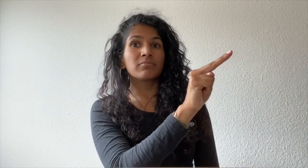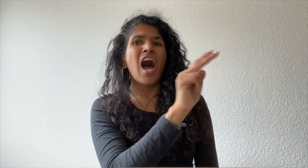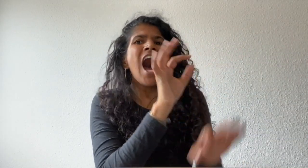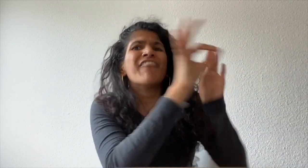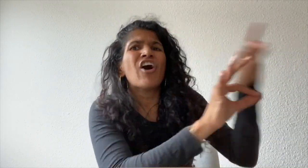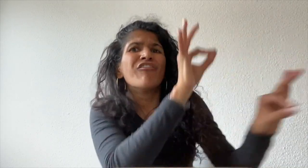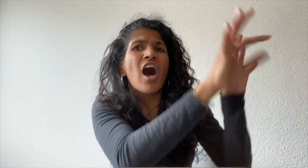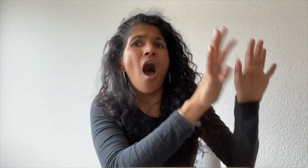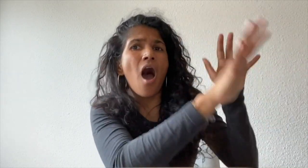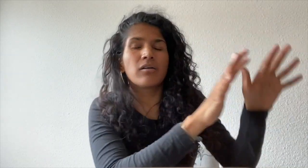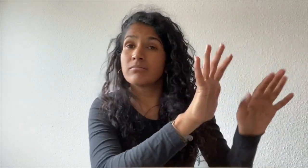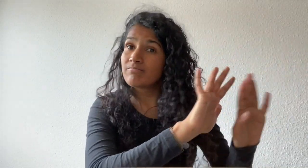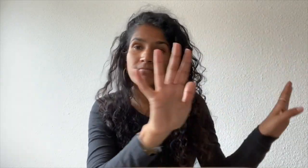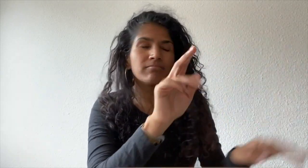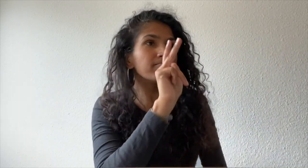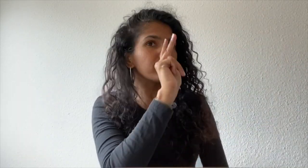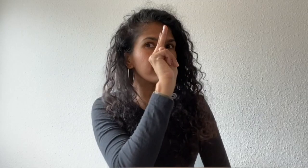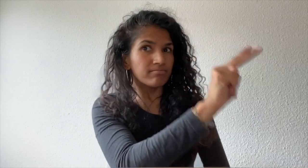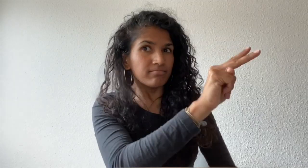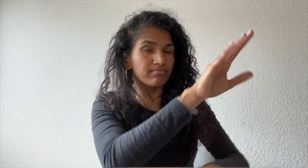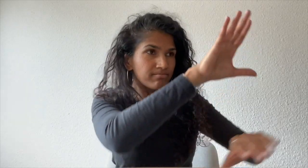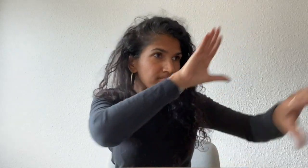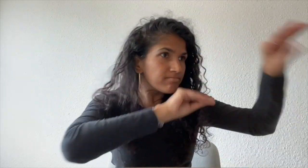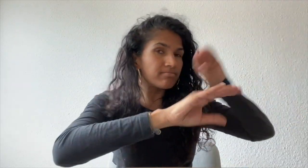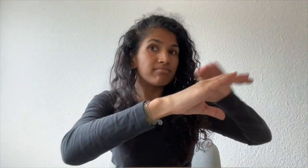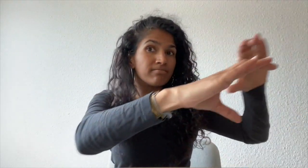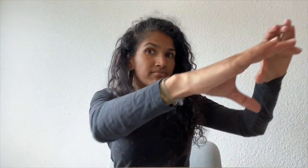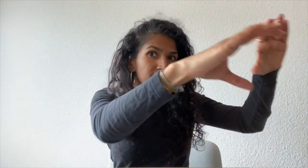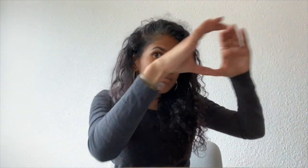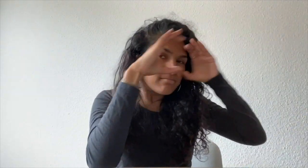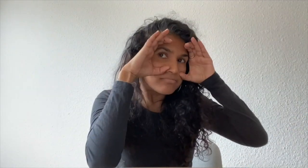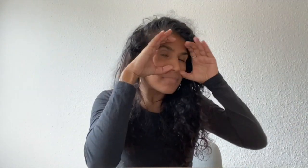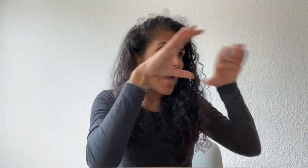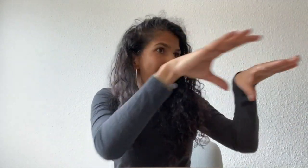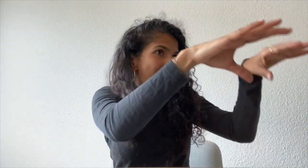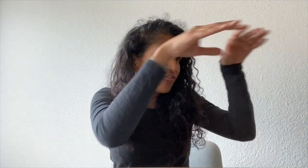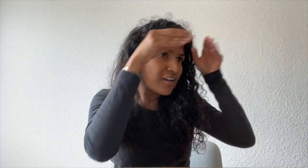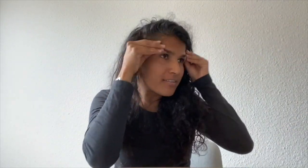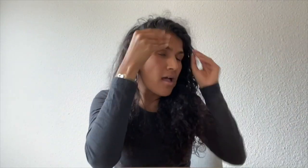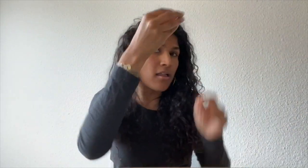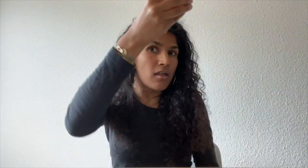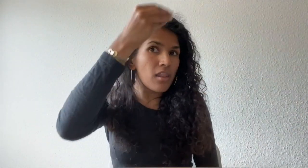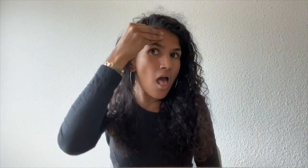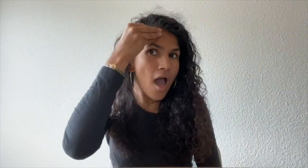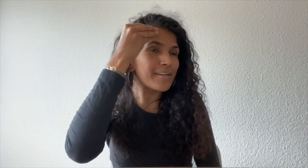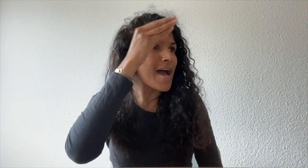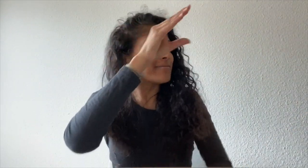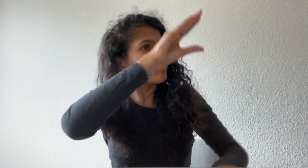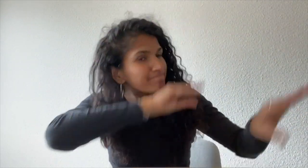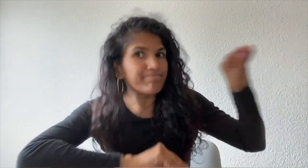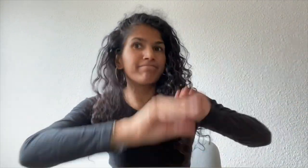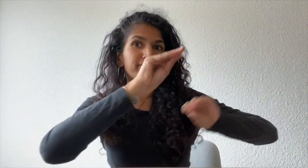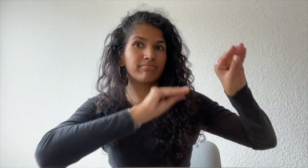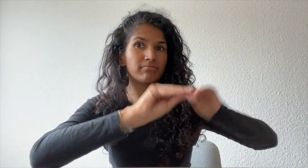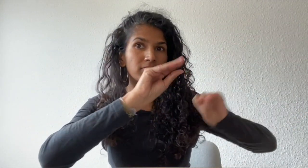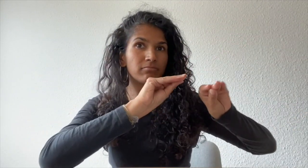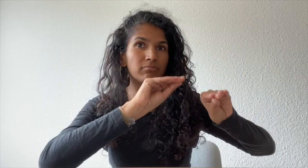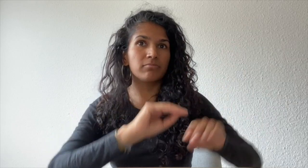Der aktive Widerstand von BIPOC sollte aufmerksam beobachtet werden. Es sollte jedoch nicht